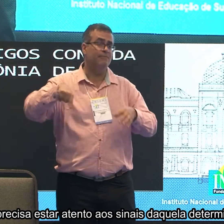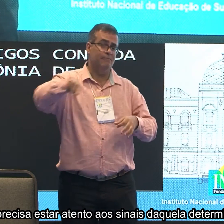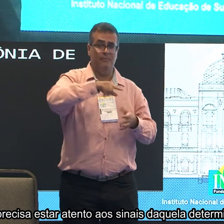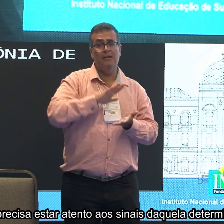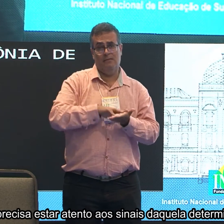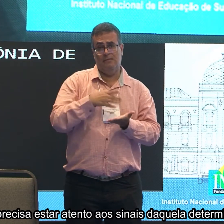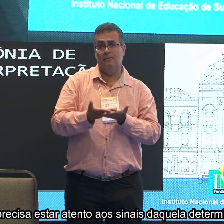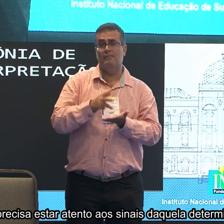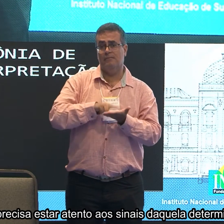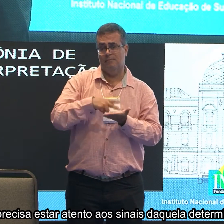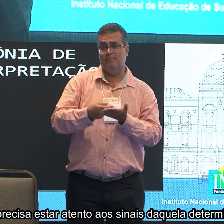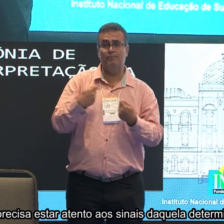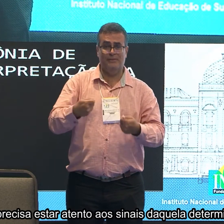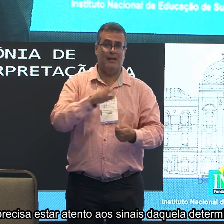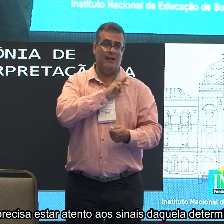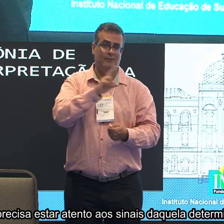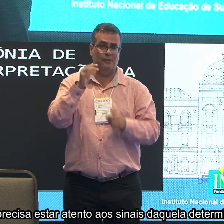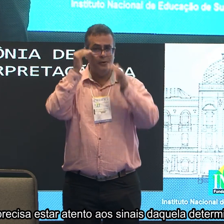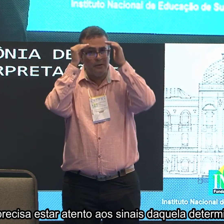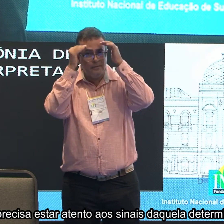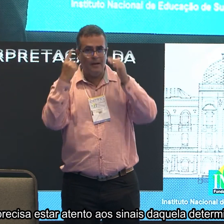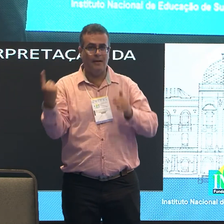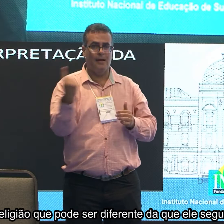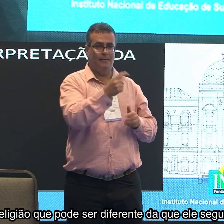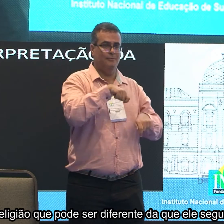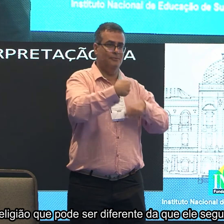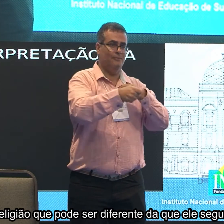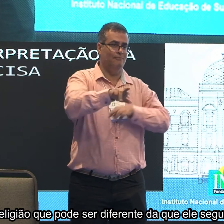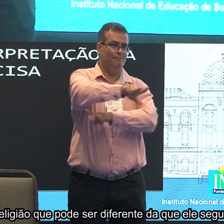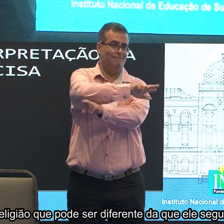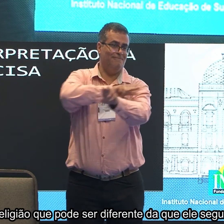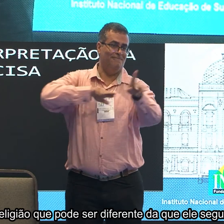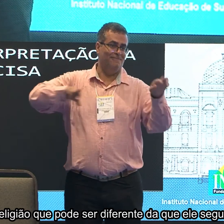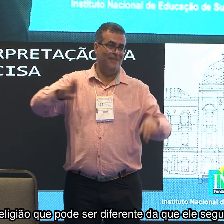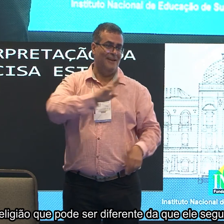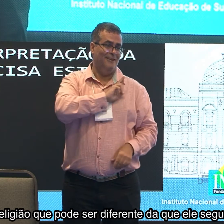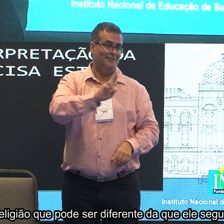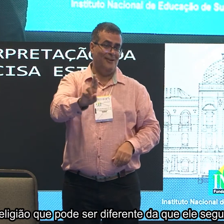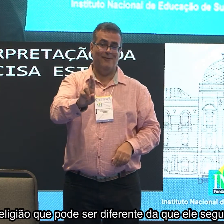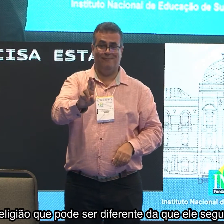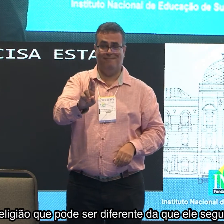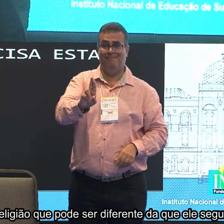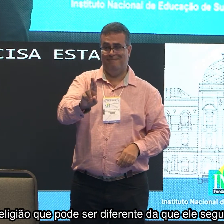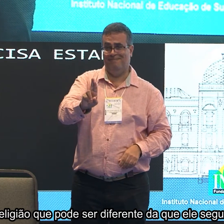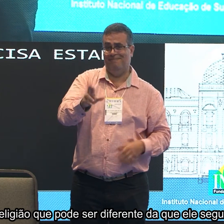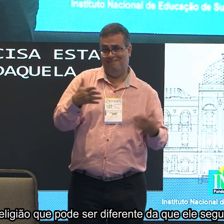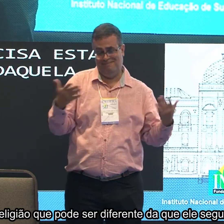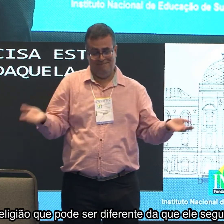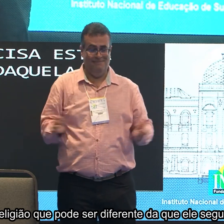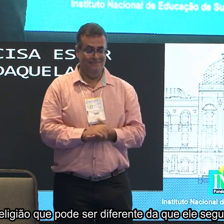estar atento aos sinais daquela determinada religião, que pode ser diferente da que ele segue.